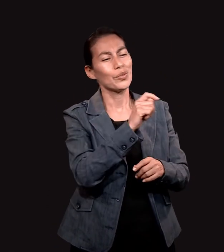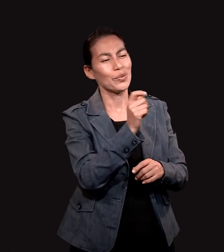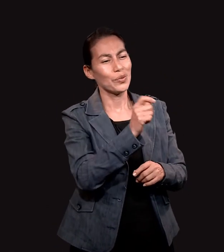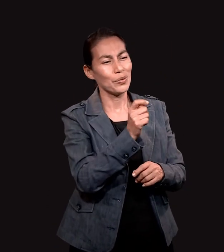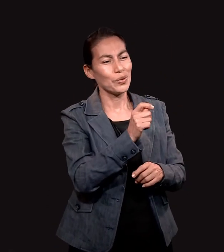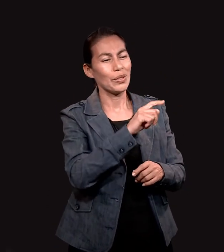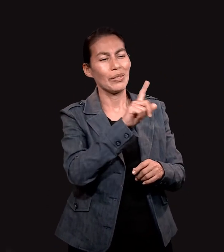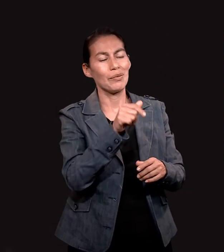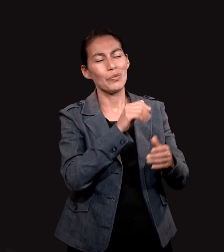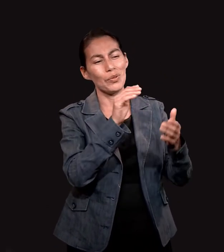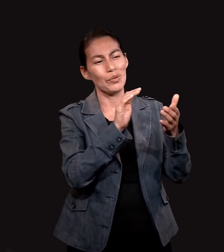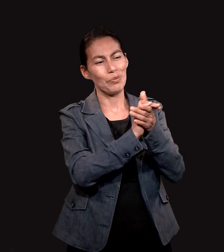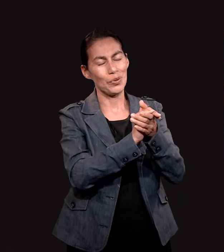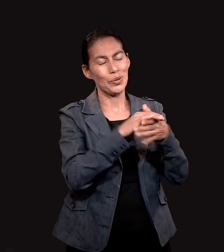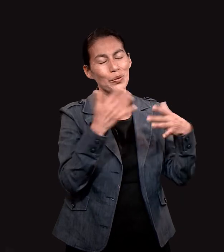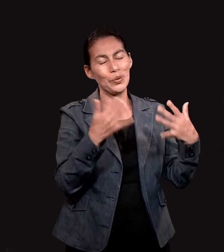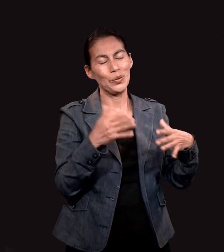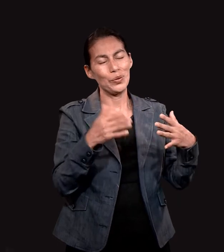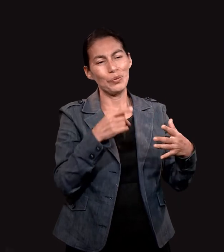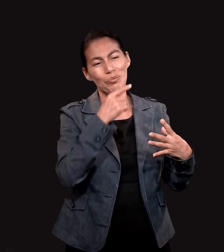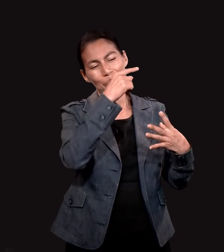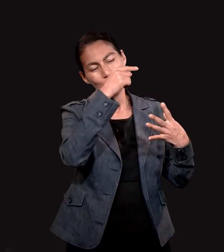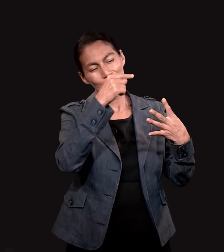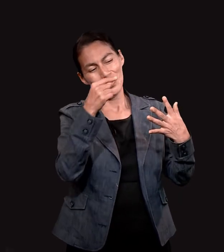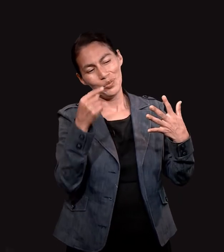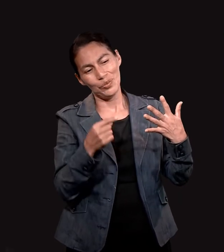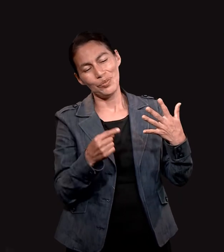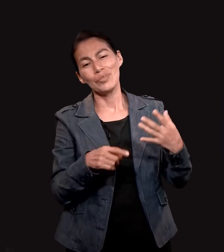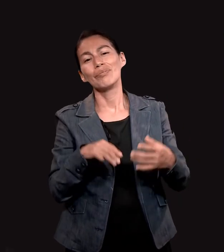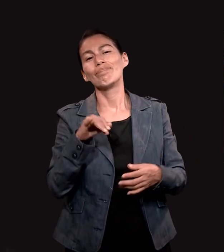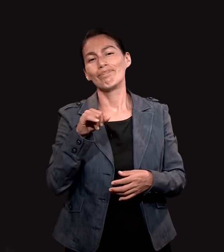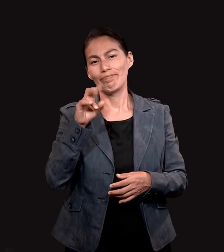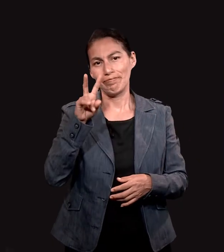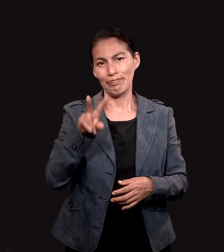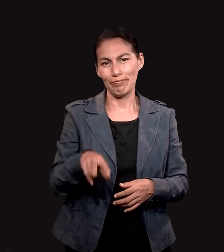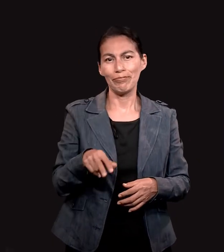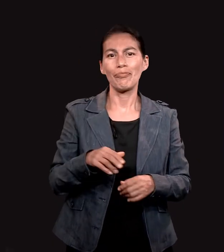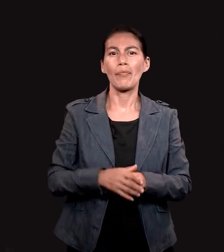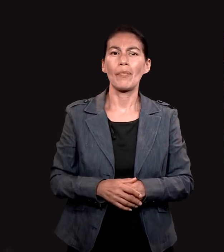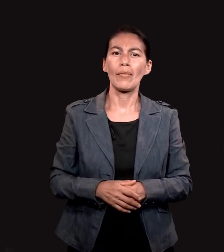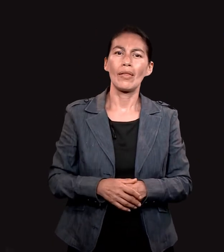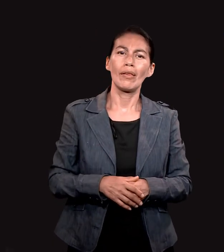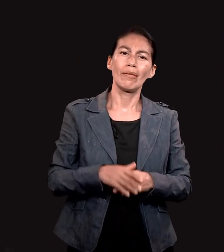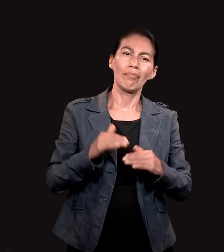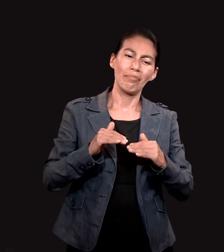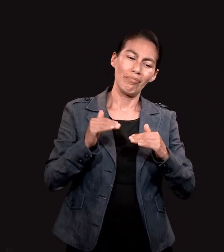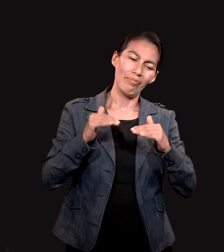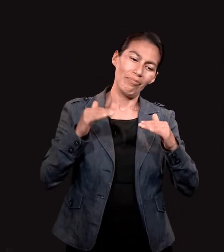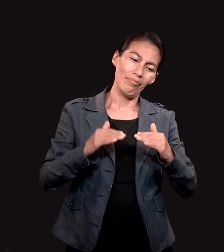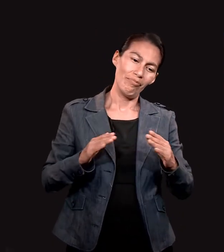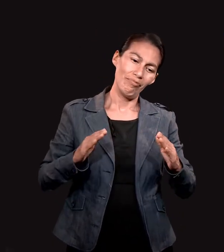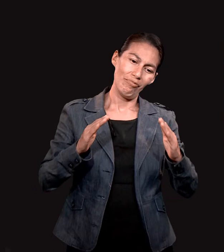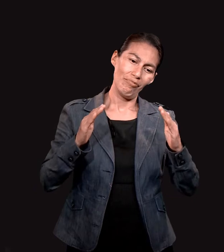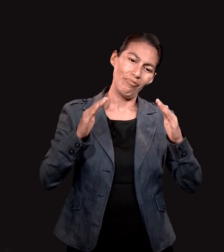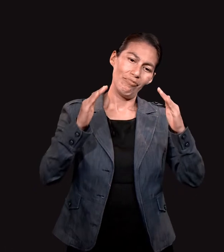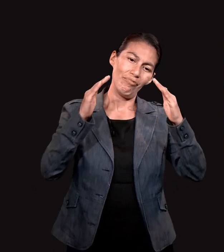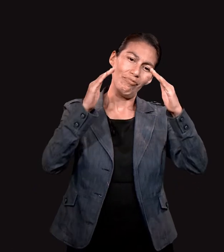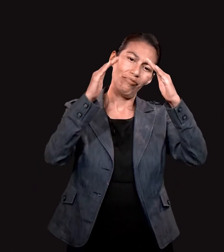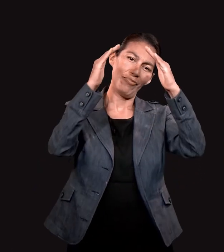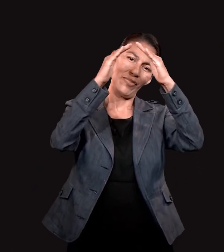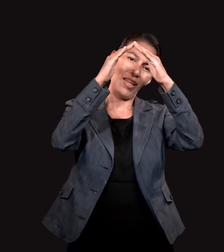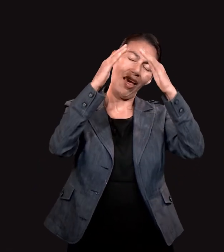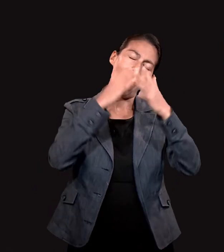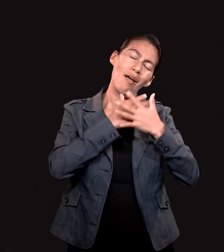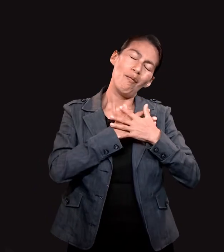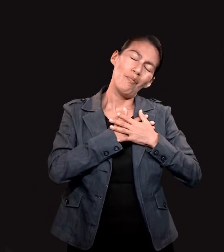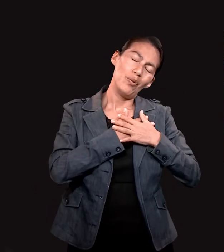después el noviazgo, el compromiso, ¿verdad? Y todo el proceso de conquistar. Todo el proceso de la pirámide del amor,